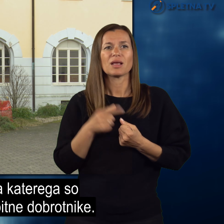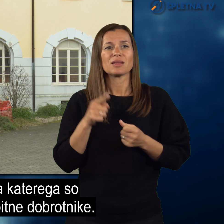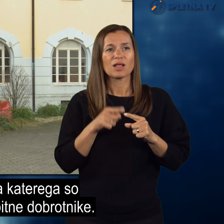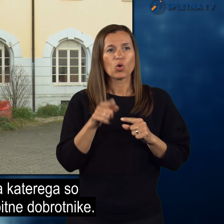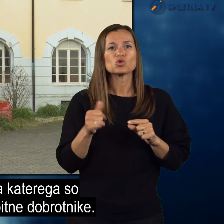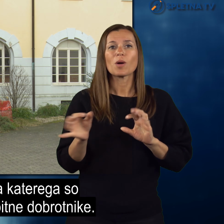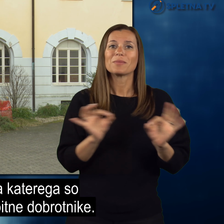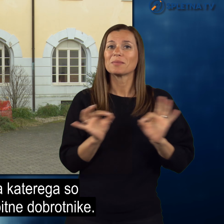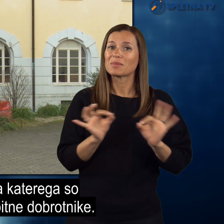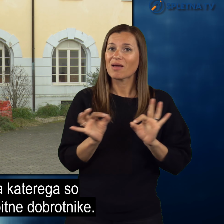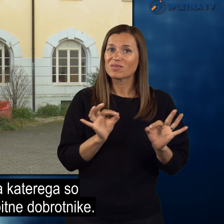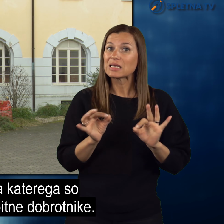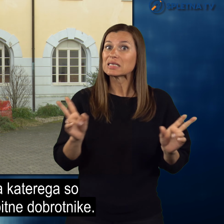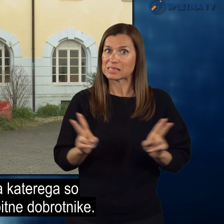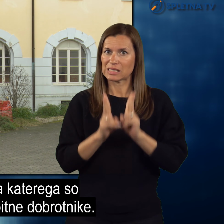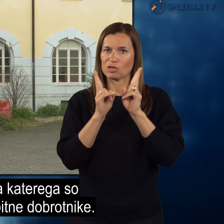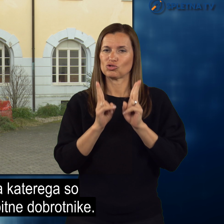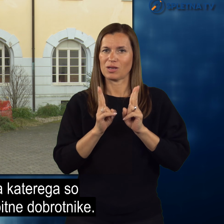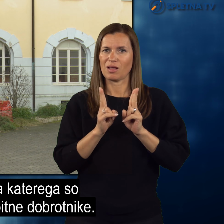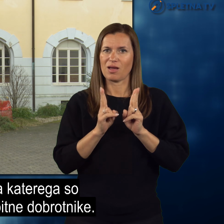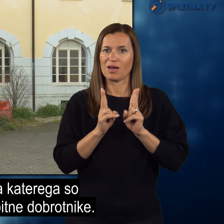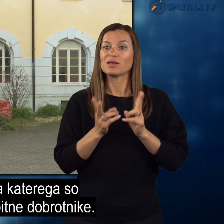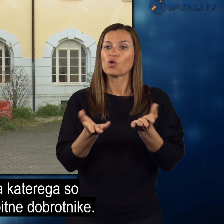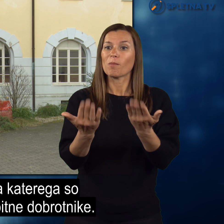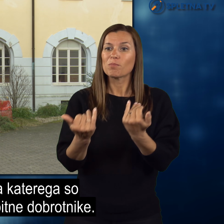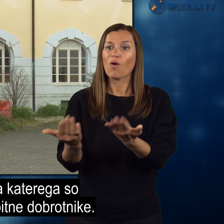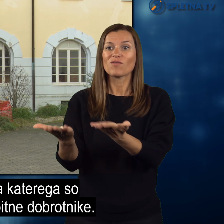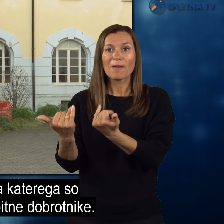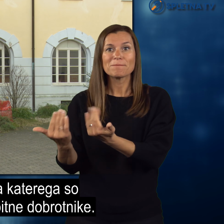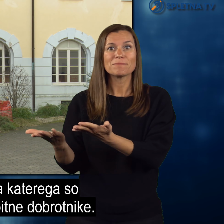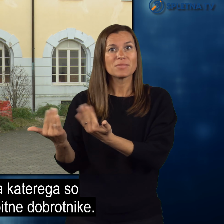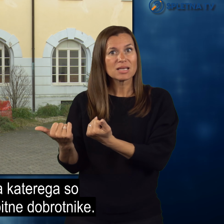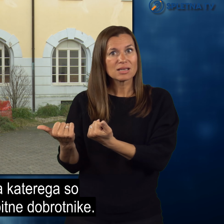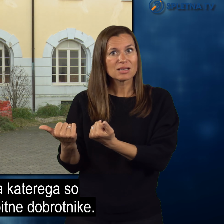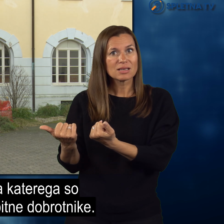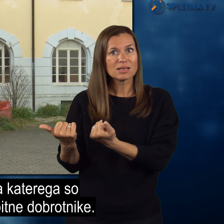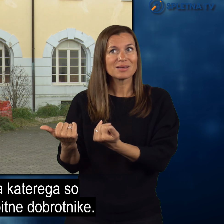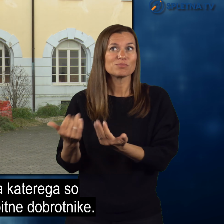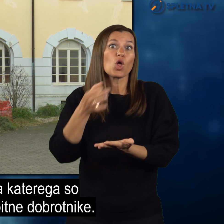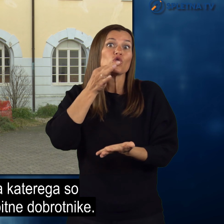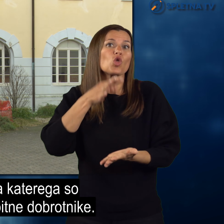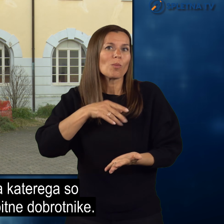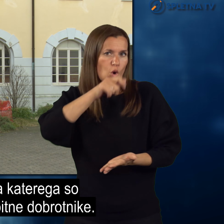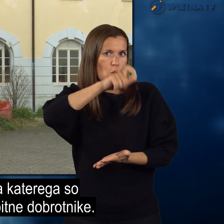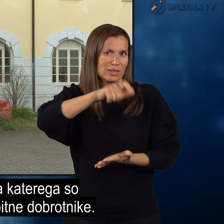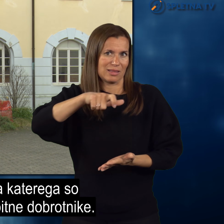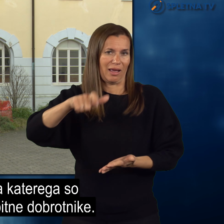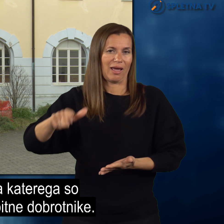srečanje, na katerega so povabili morebitne dobrotnike.